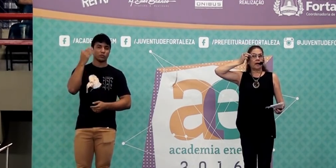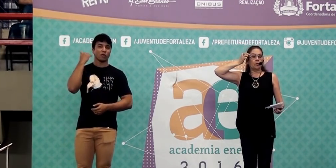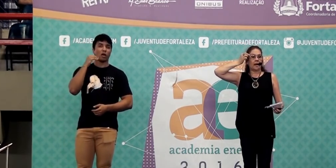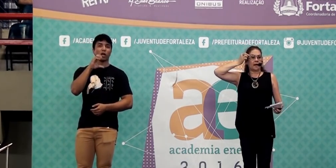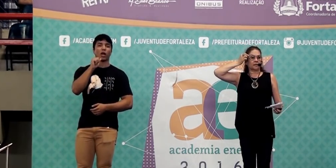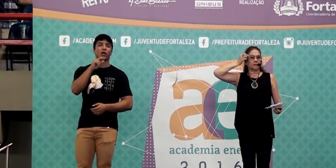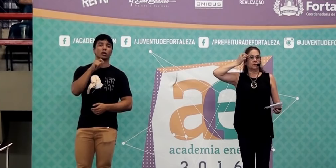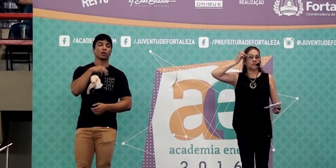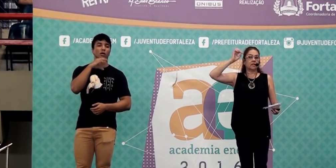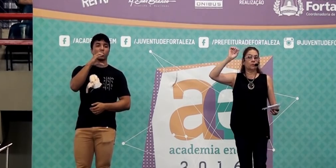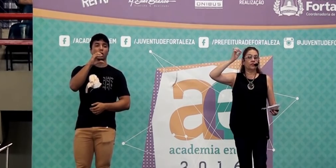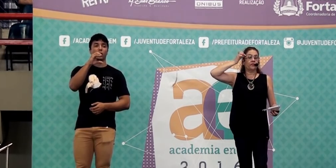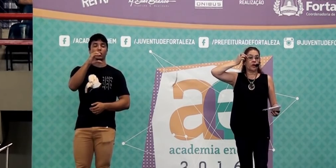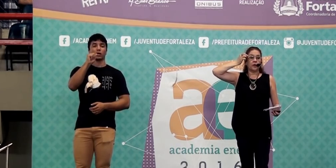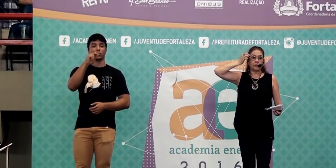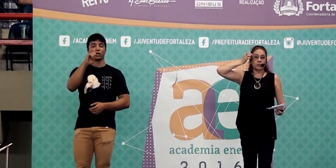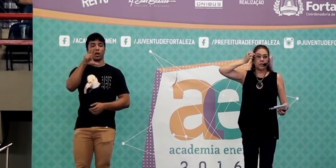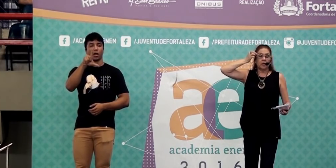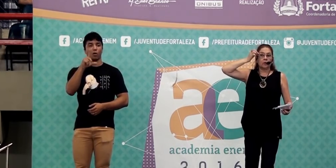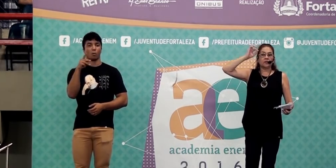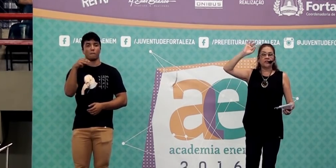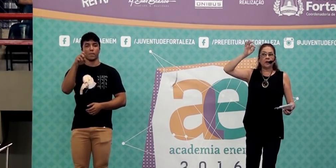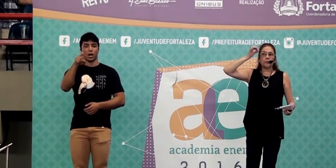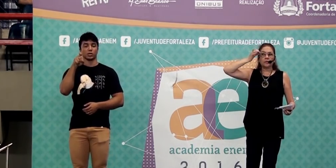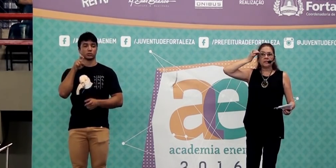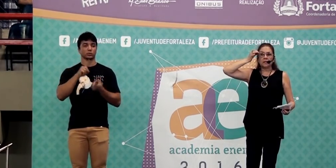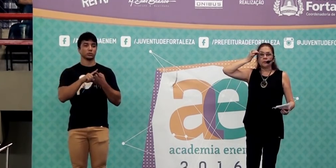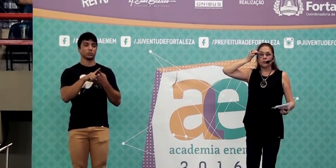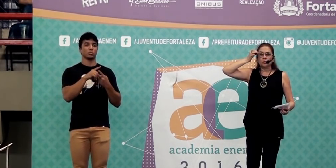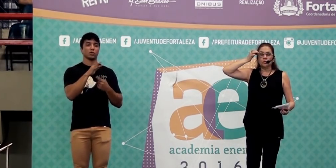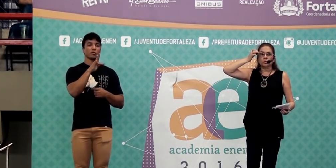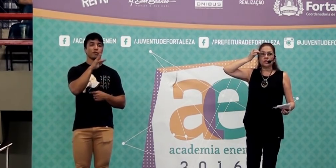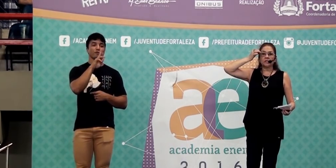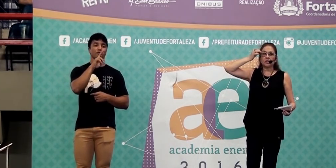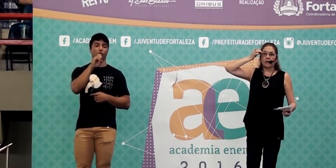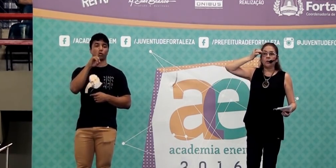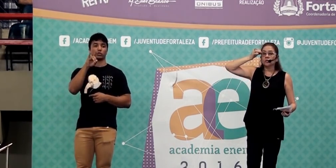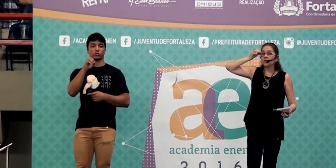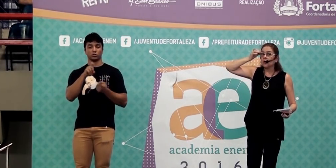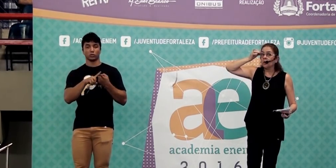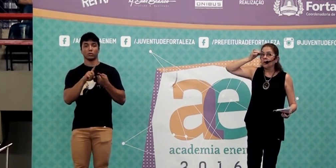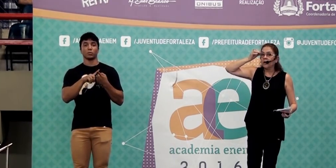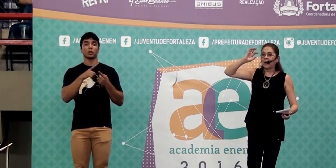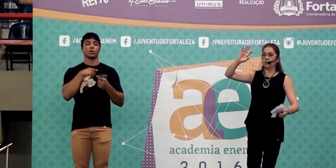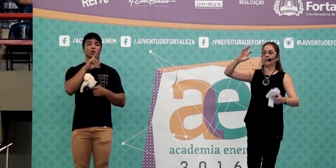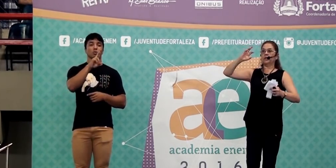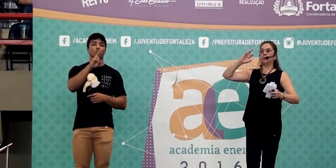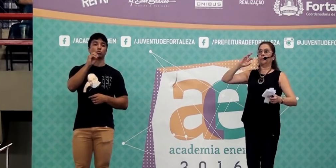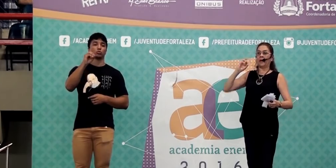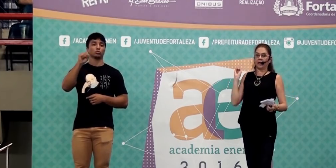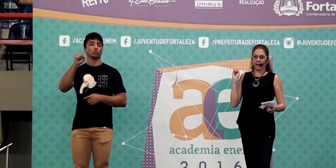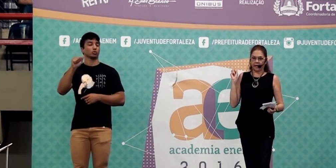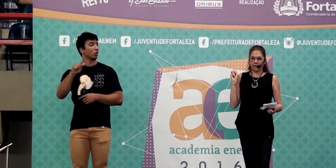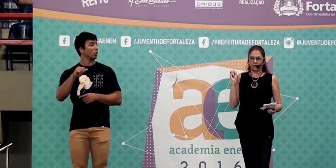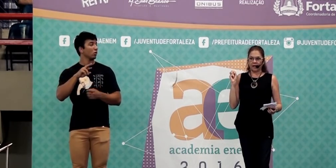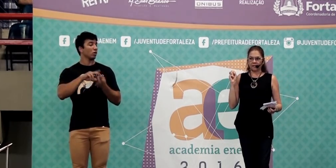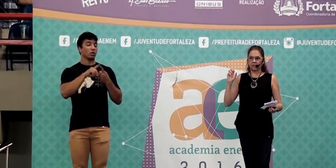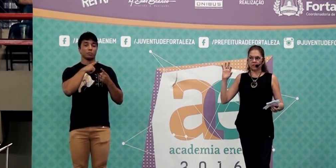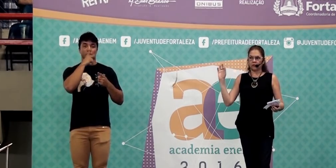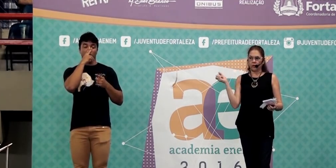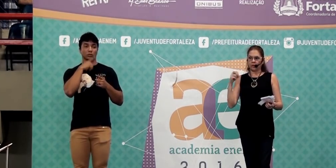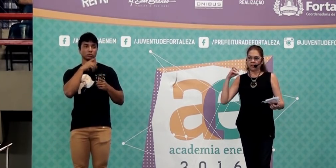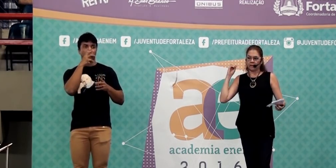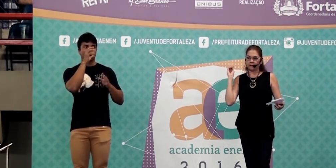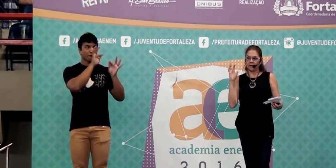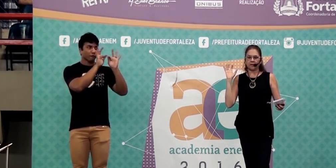cara, no Karl Marx, no Sigmund Freud, quando falou, por exemplo, no Jean-Jacques Rousseau, aí o menino pega aquela frase e